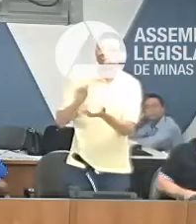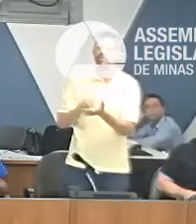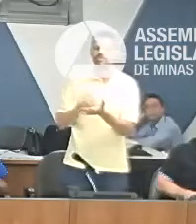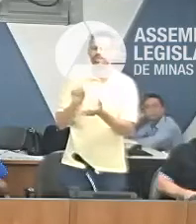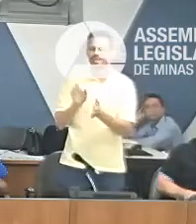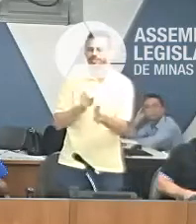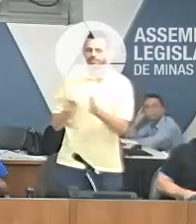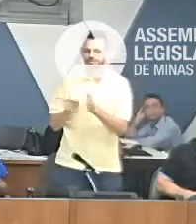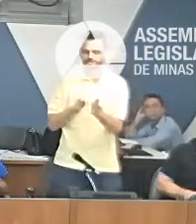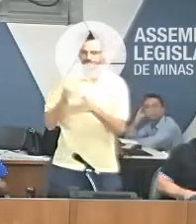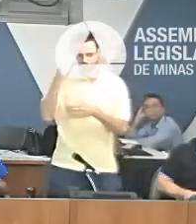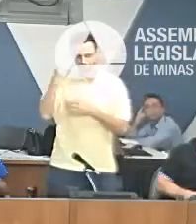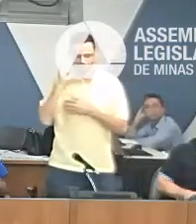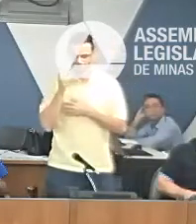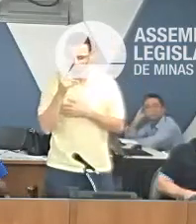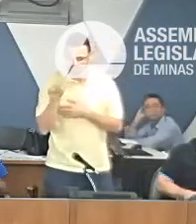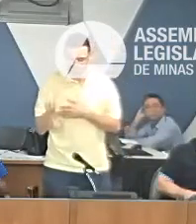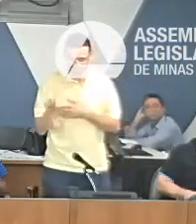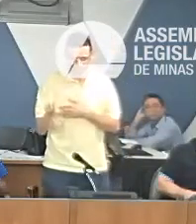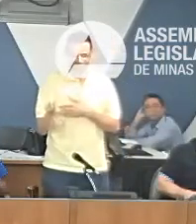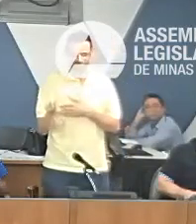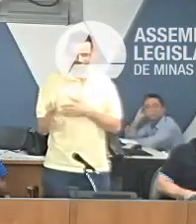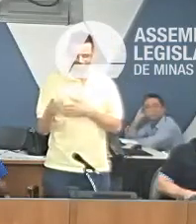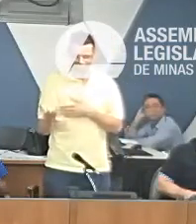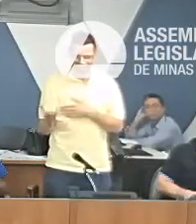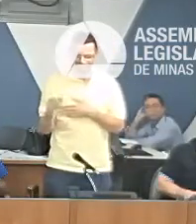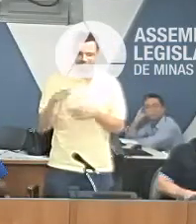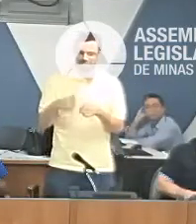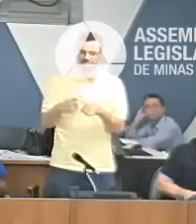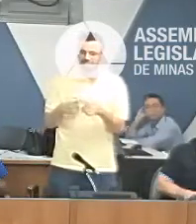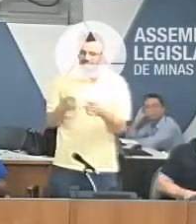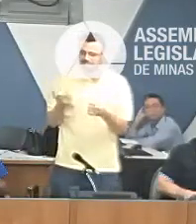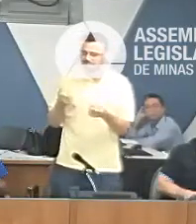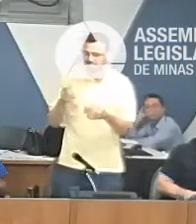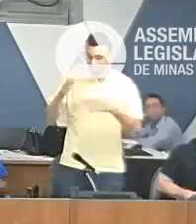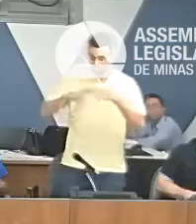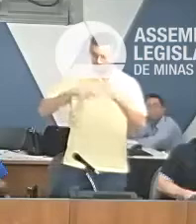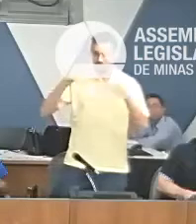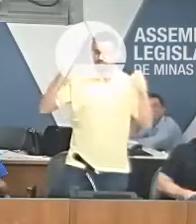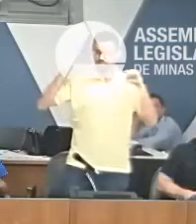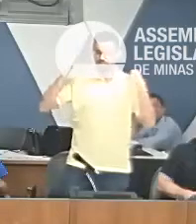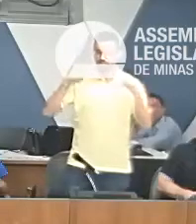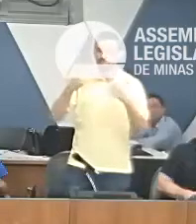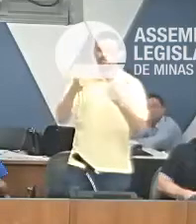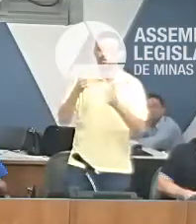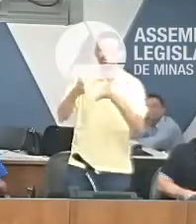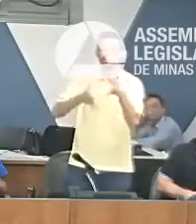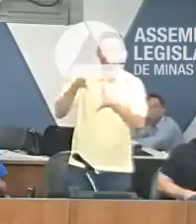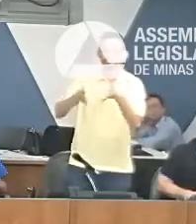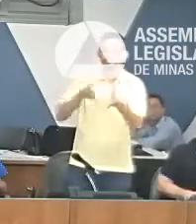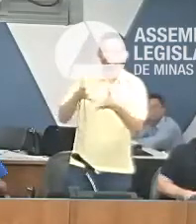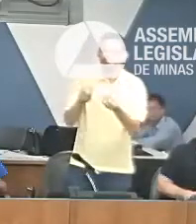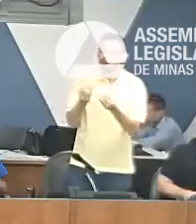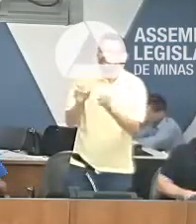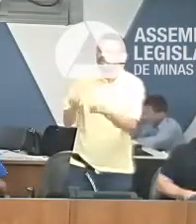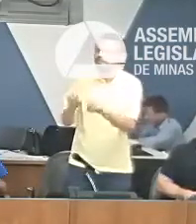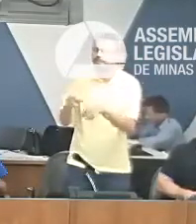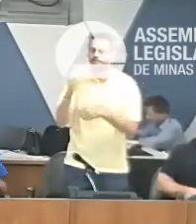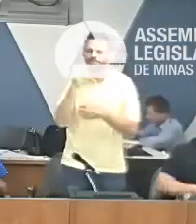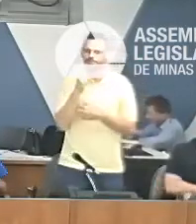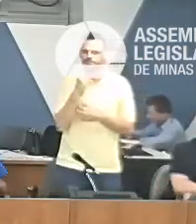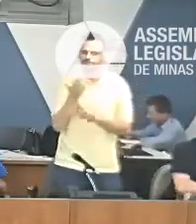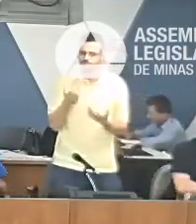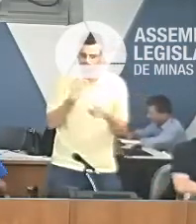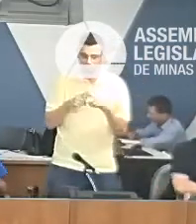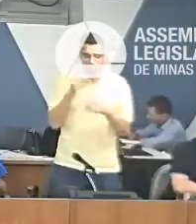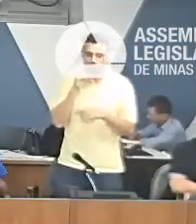o local que oferece esse esporte ele não tem ele um profissional que saiba atendeu surdo ou